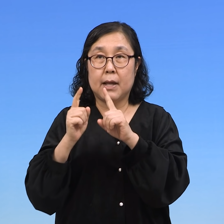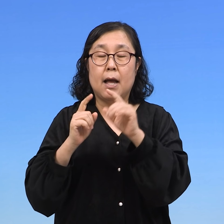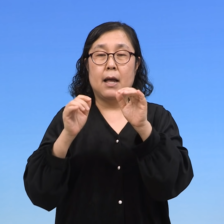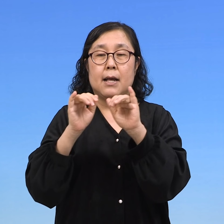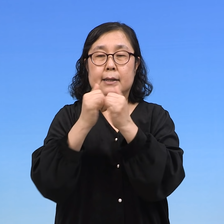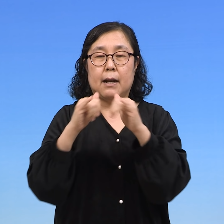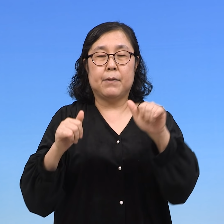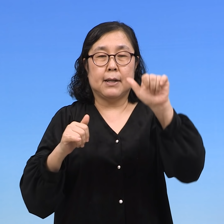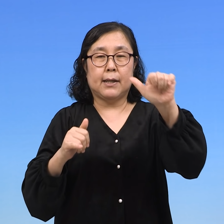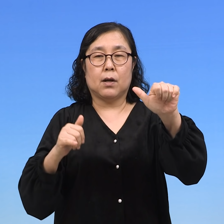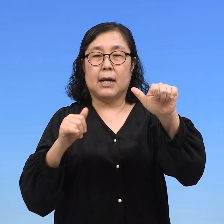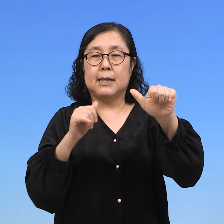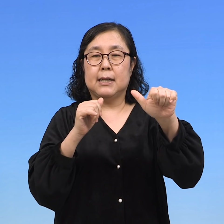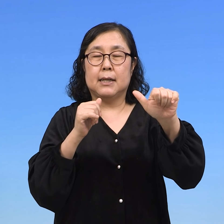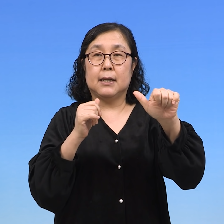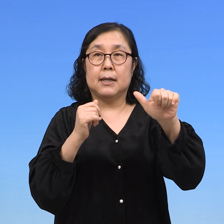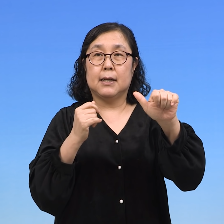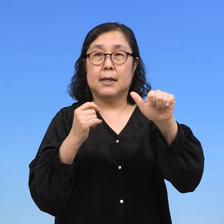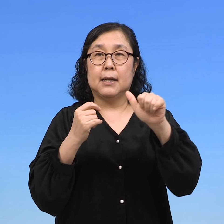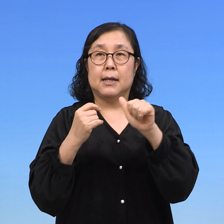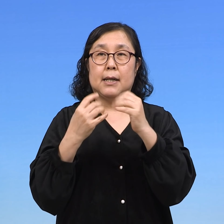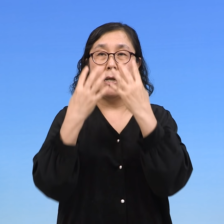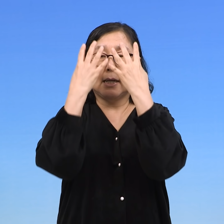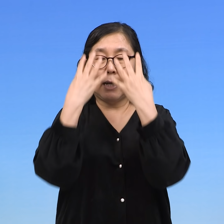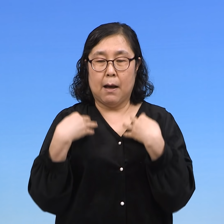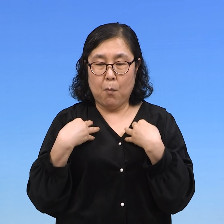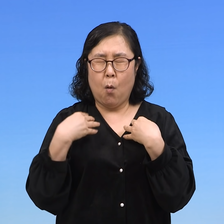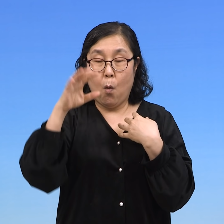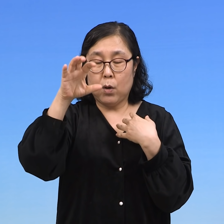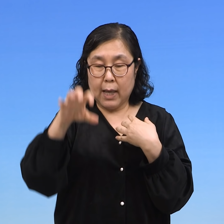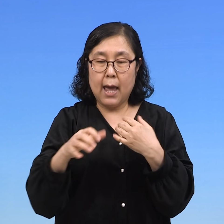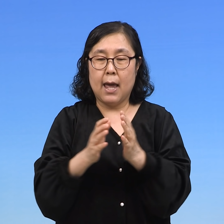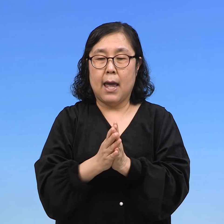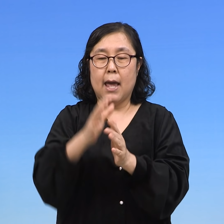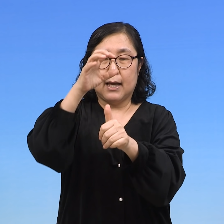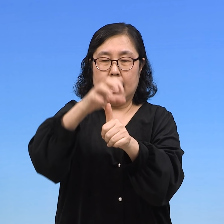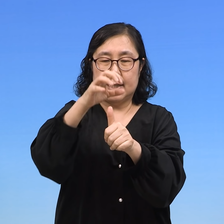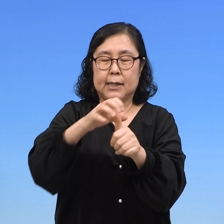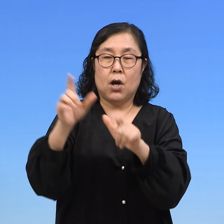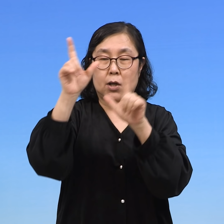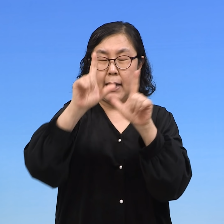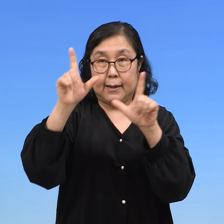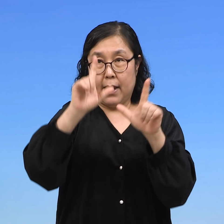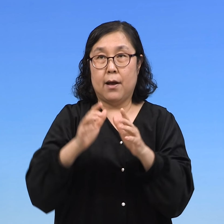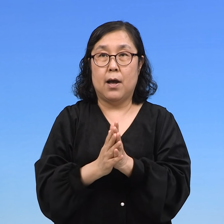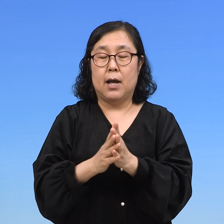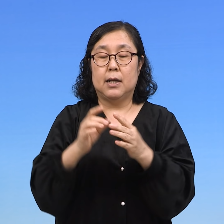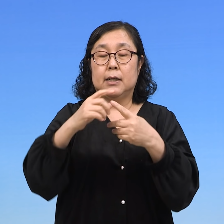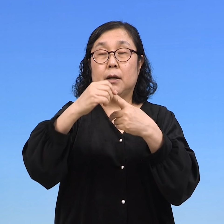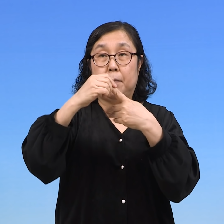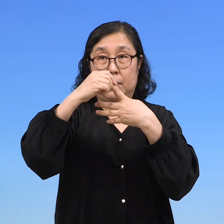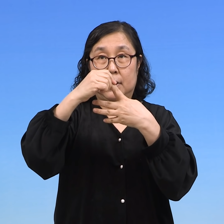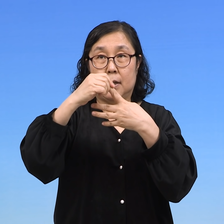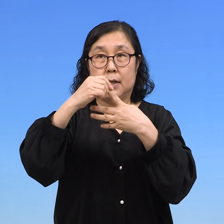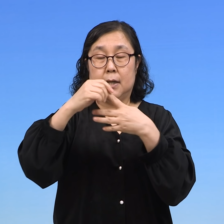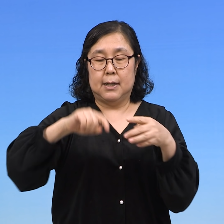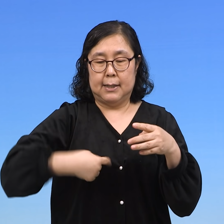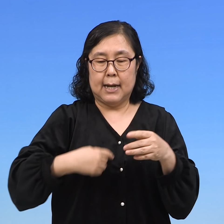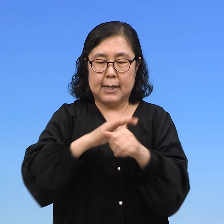산다는 겁니다 이 다섯 가지 감옥을 불러드릴 테니까요 여러분은 몇 가지 감옥에 갇혀 있는지 점검해 보세요 첫 번째